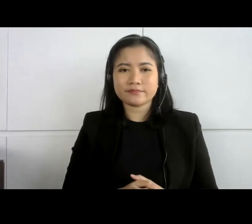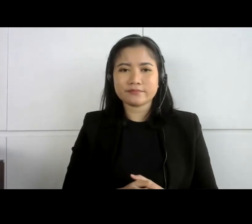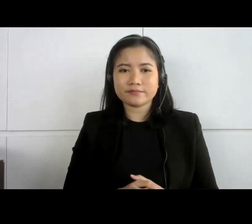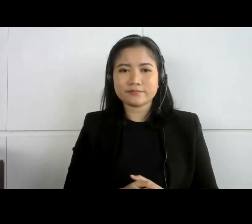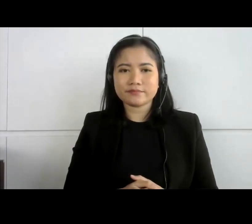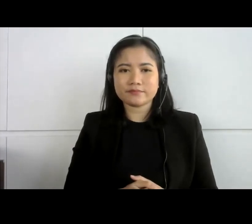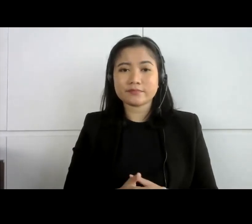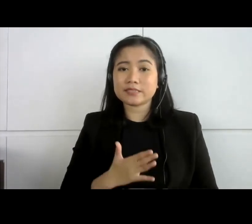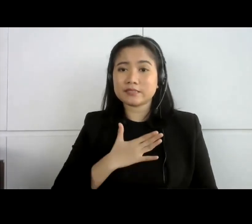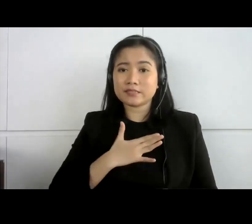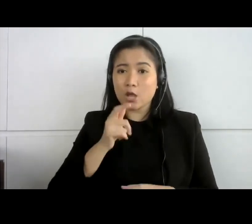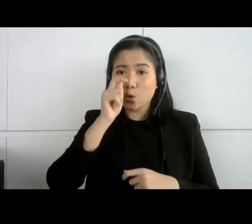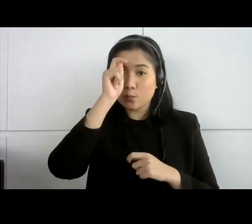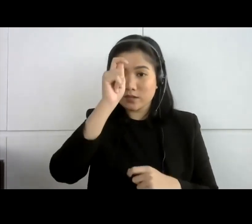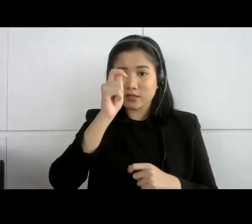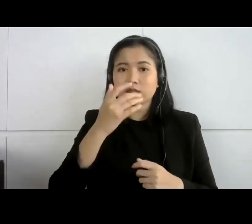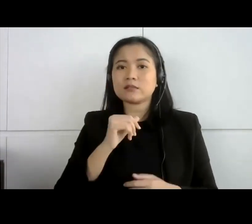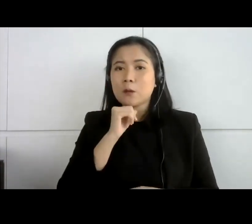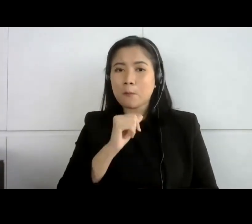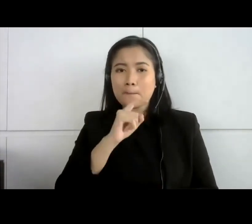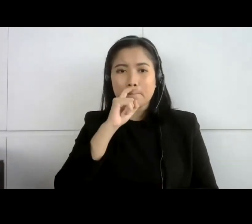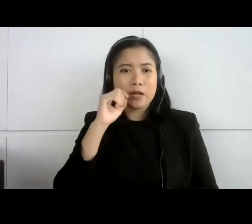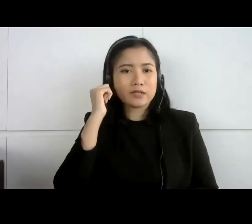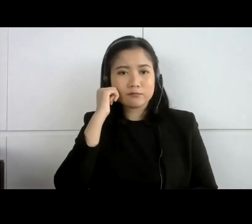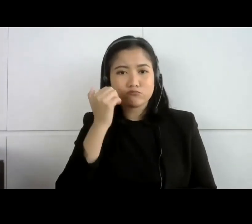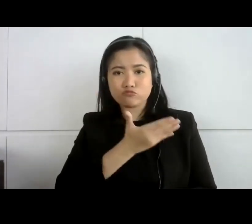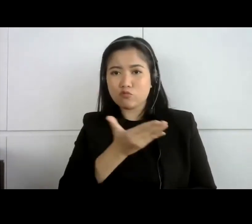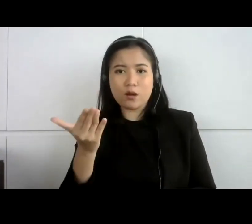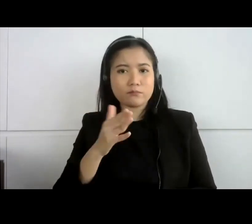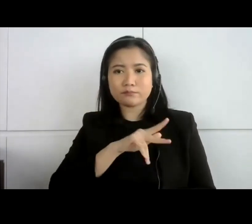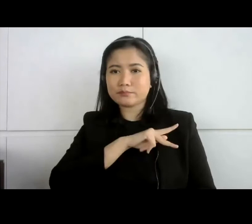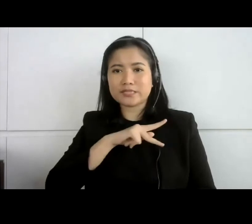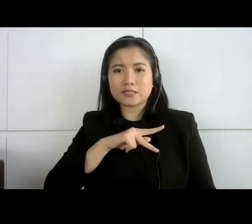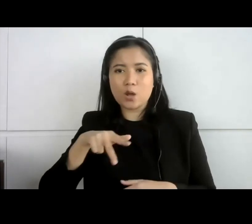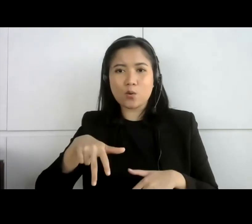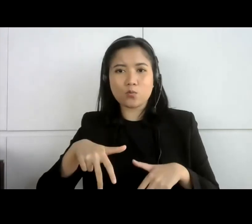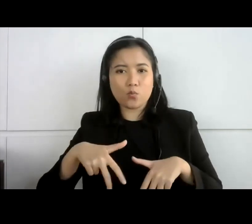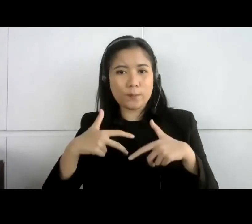Yang saya hormati Bapak Ibu peserta webinar,